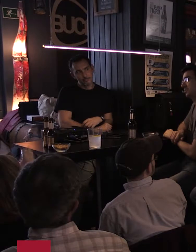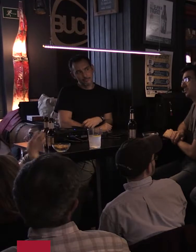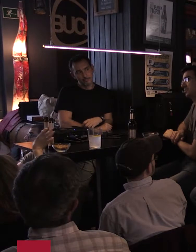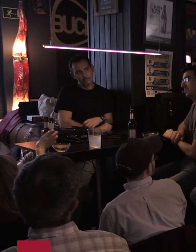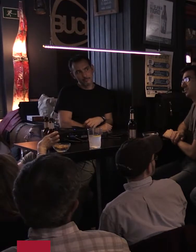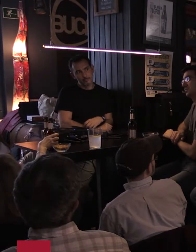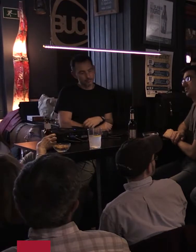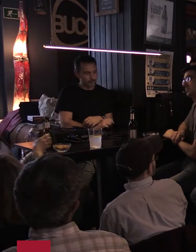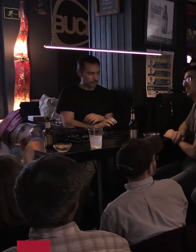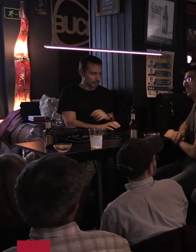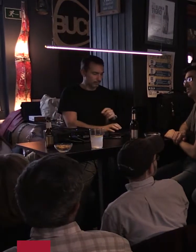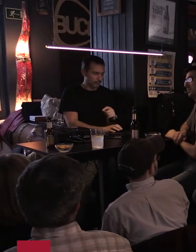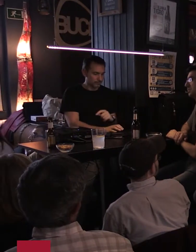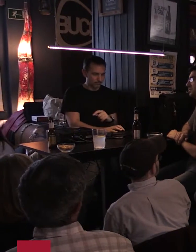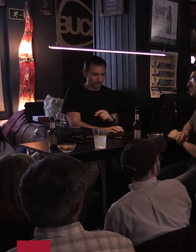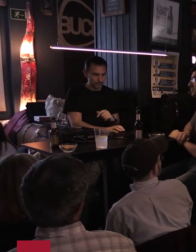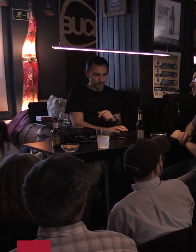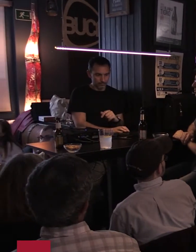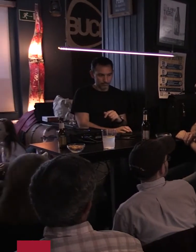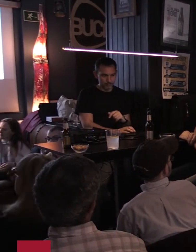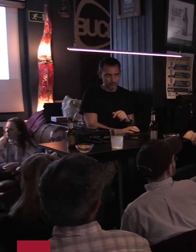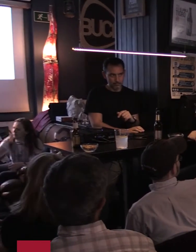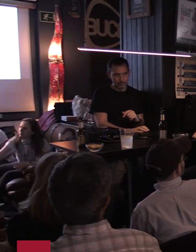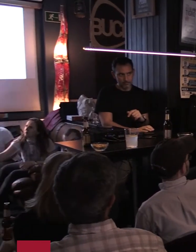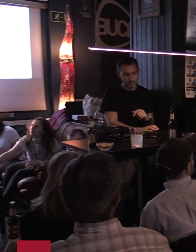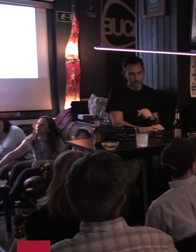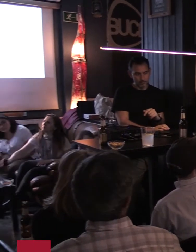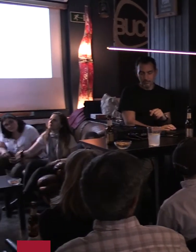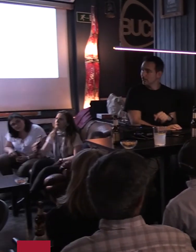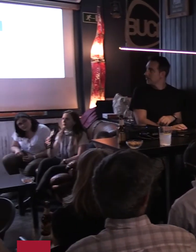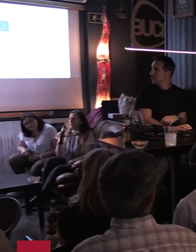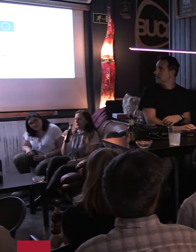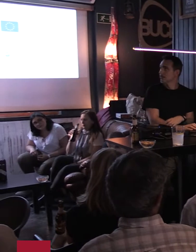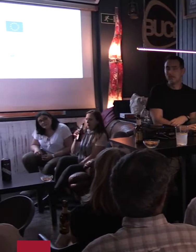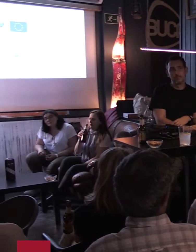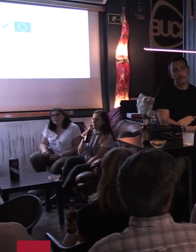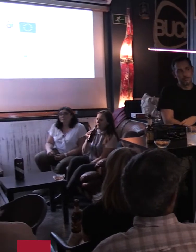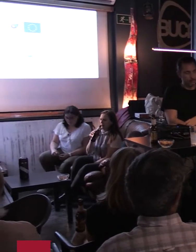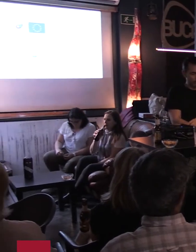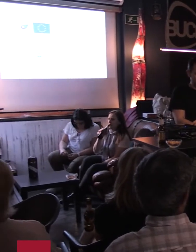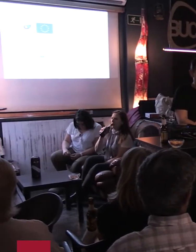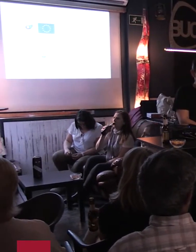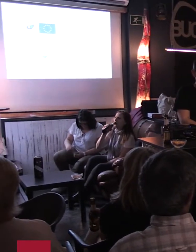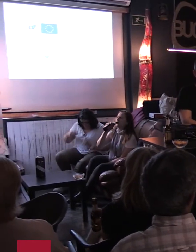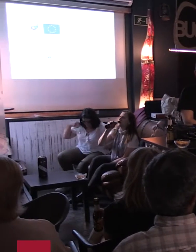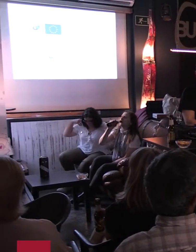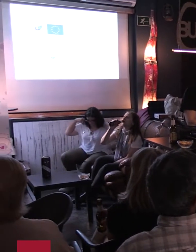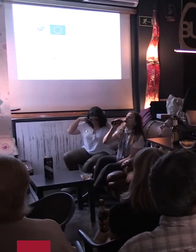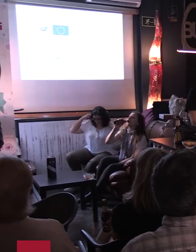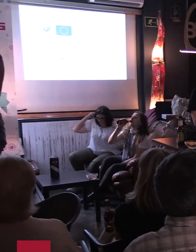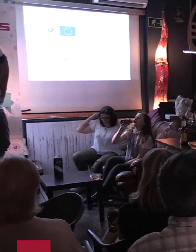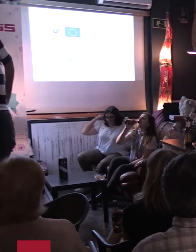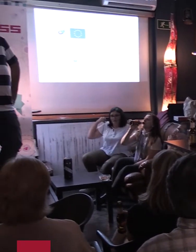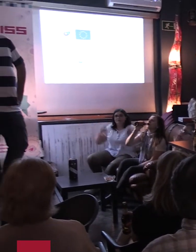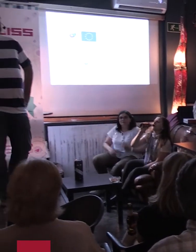ejemplo, la interferencia magnética de otro tipo, sí, de dispositivo, como sea el coche, sí, o lo que sea. ¿Y qué pasa si se puede hackear?